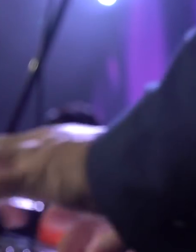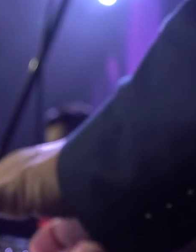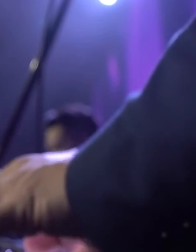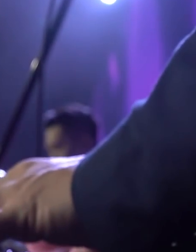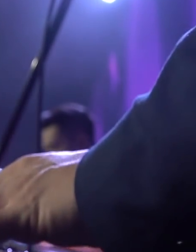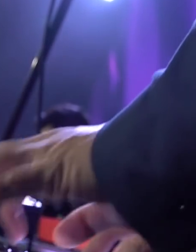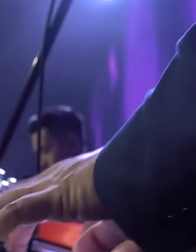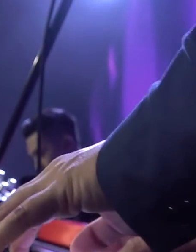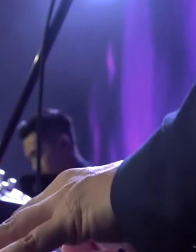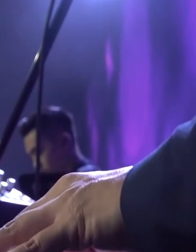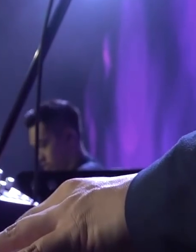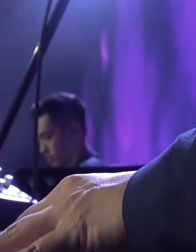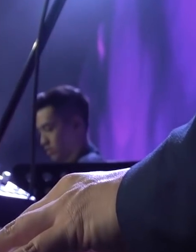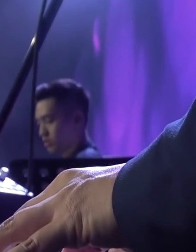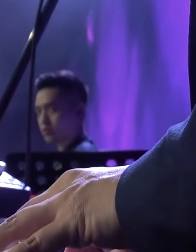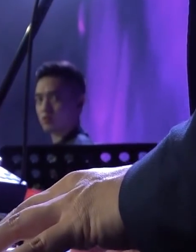Bapa, kau mendengar,